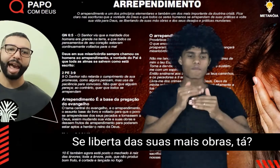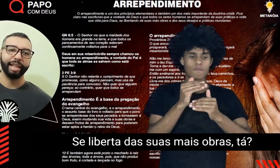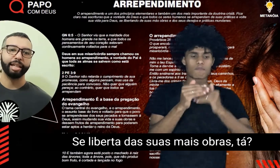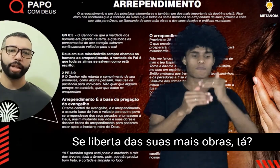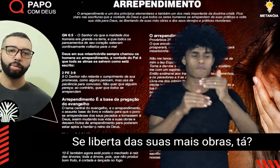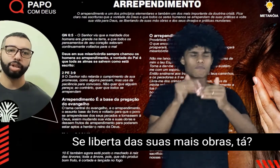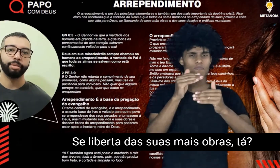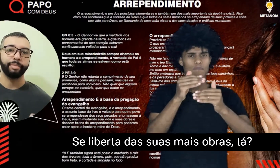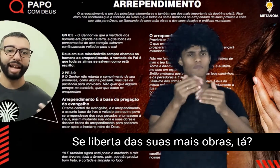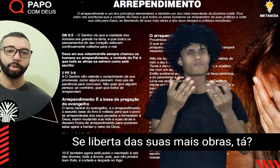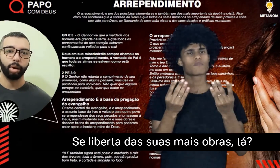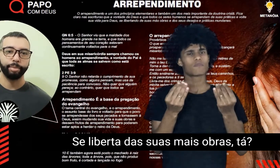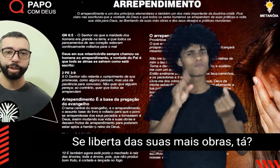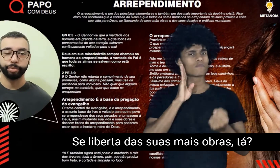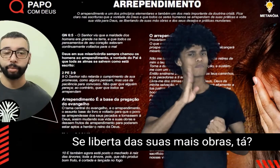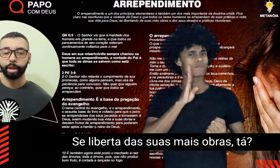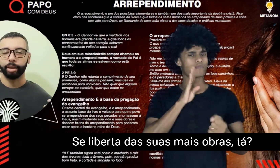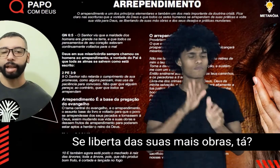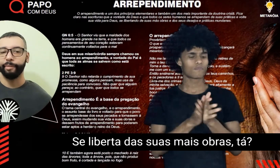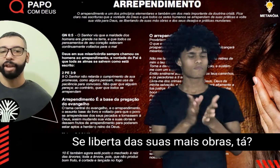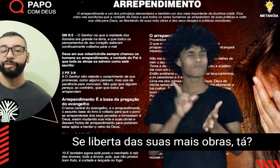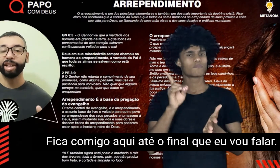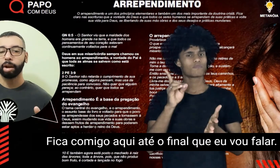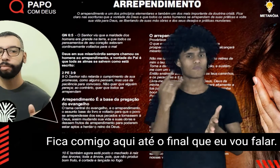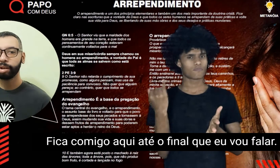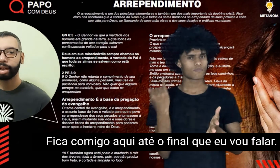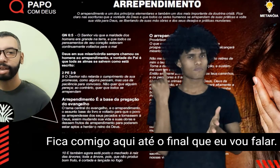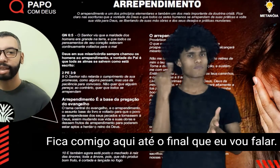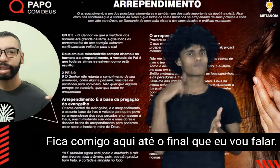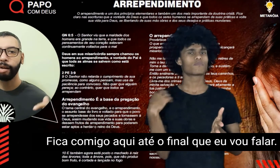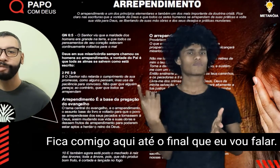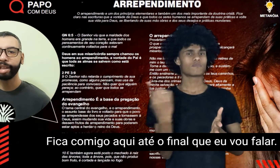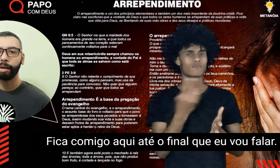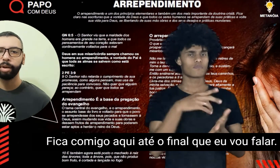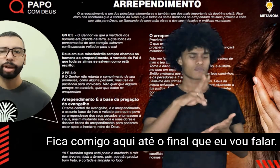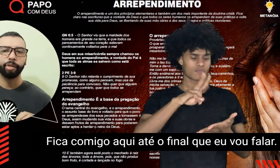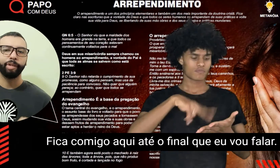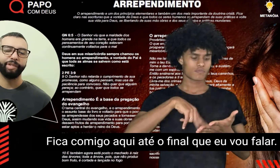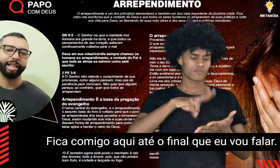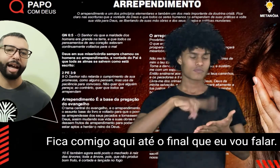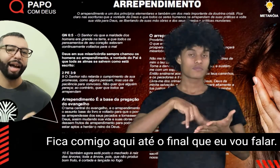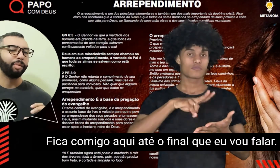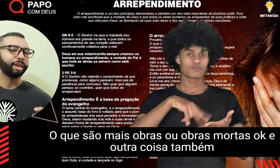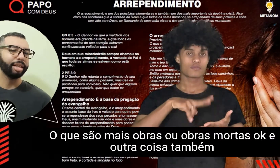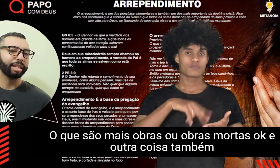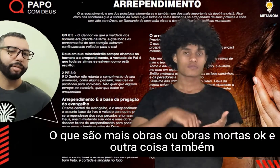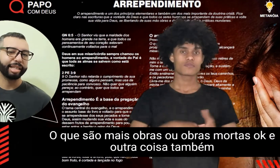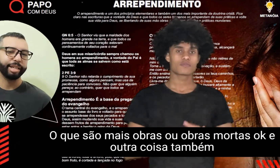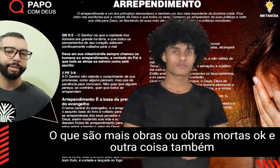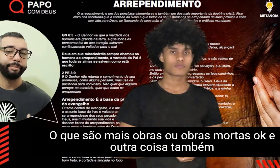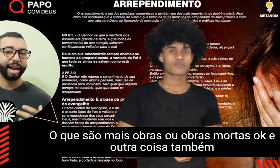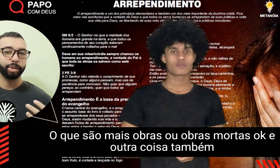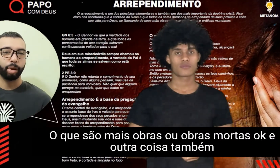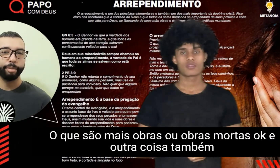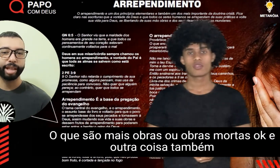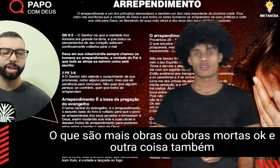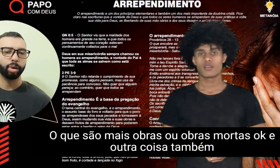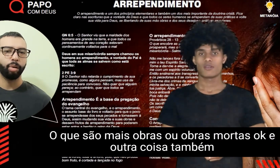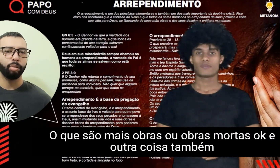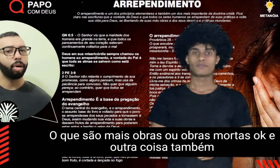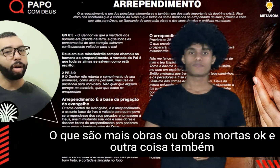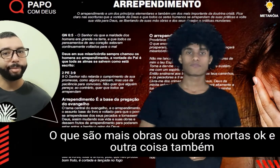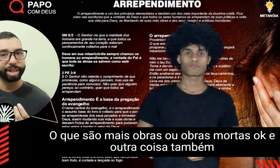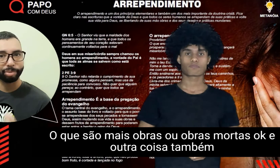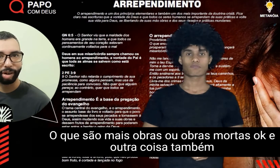se libertem das suas más obras, tá? Fica comigo aqui até o final que eu vou falar o que são essas más